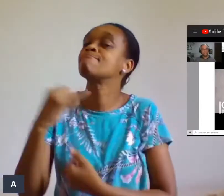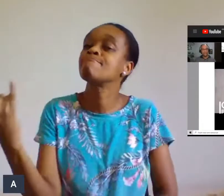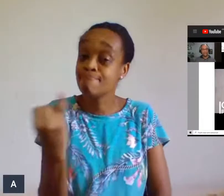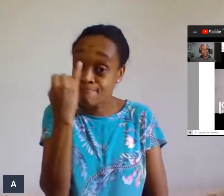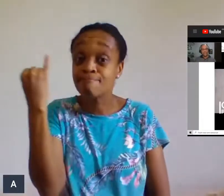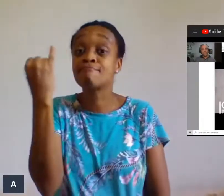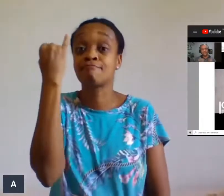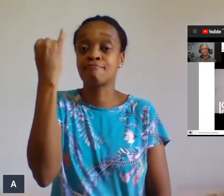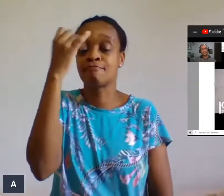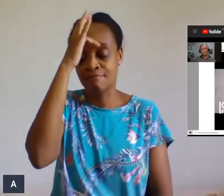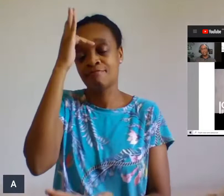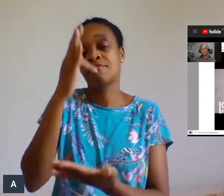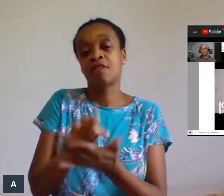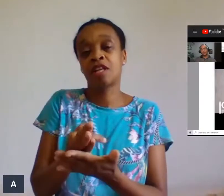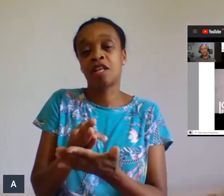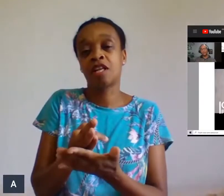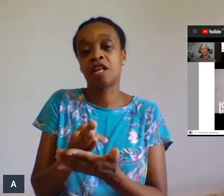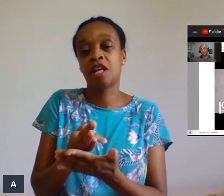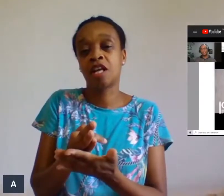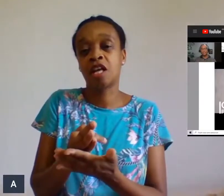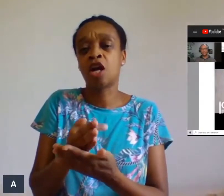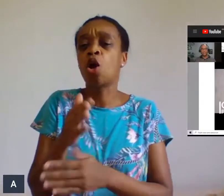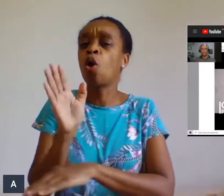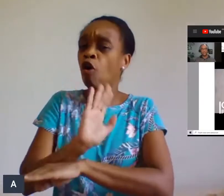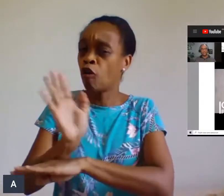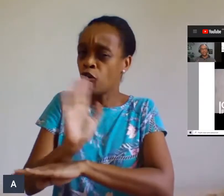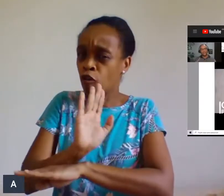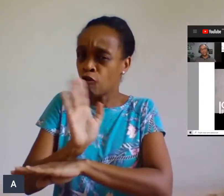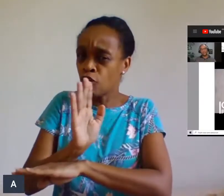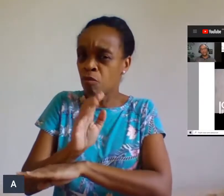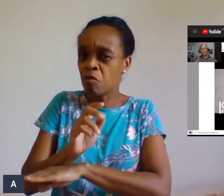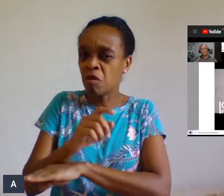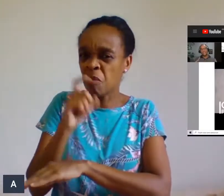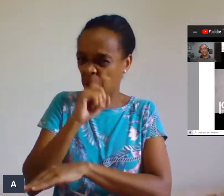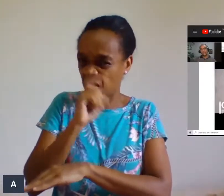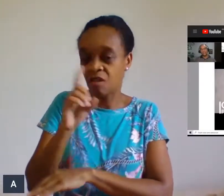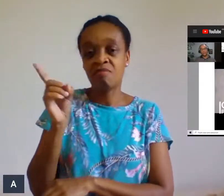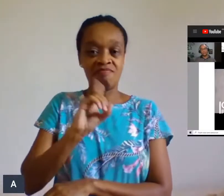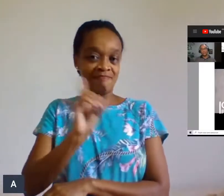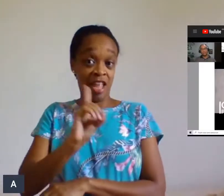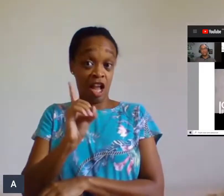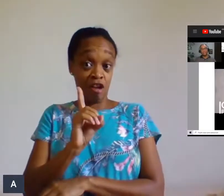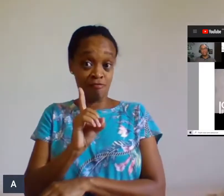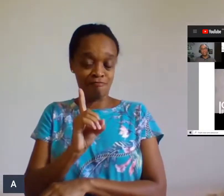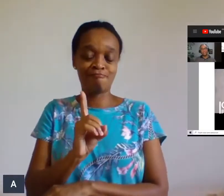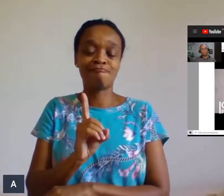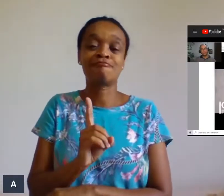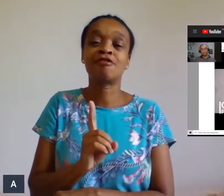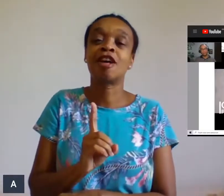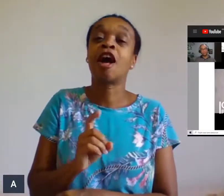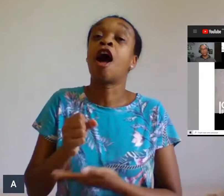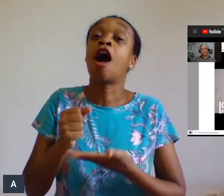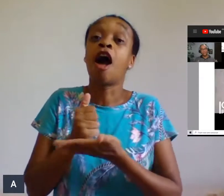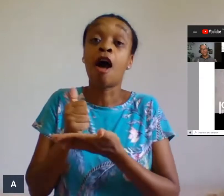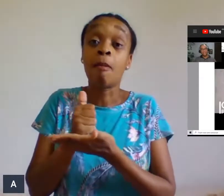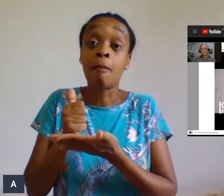nossa fé. Esse filme não é obra ficcional. Esse filme é baseado, Mel Gibson se